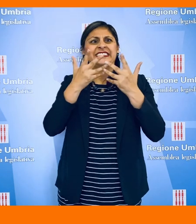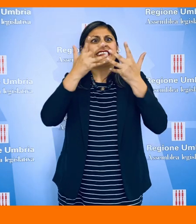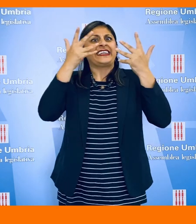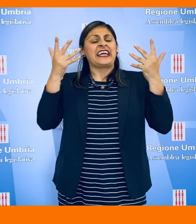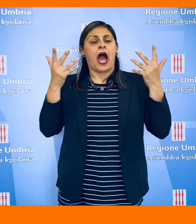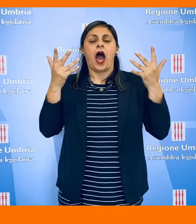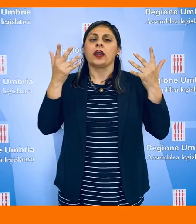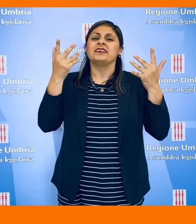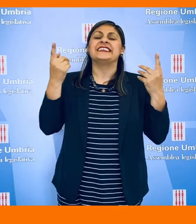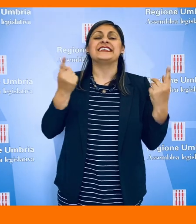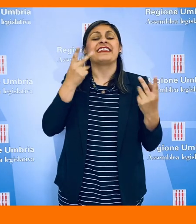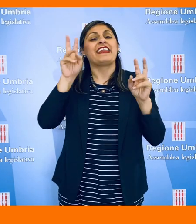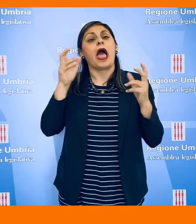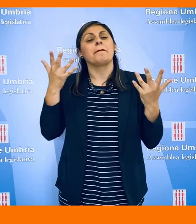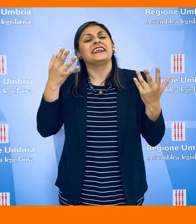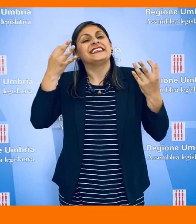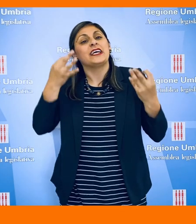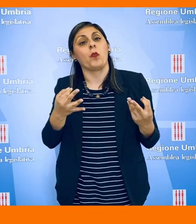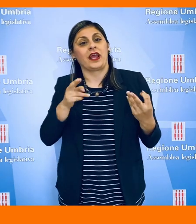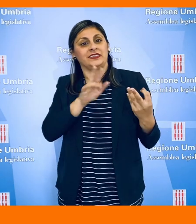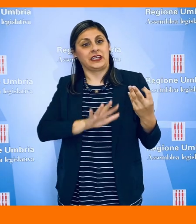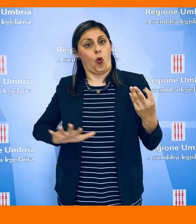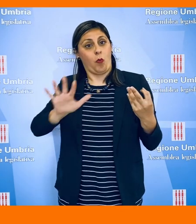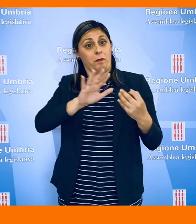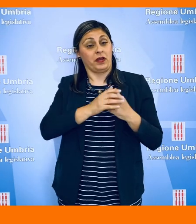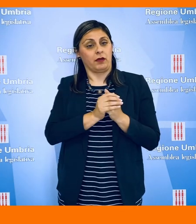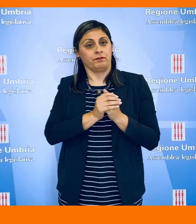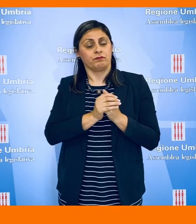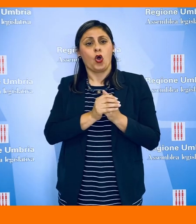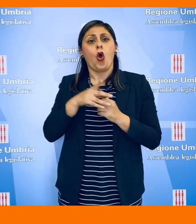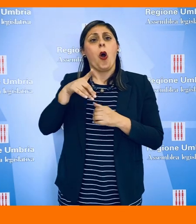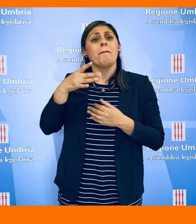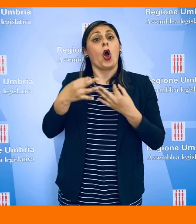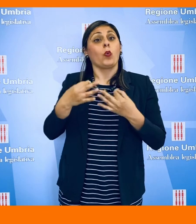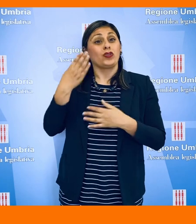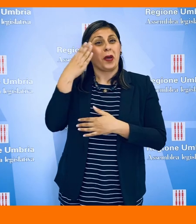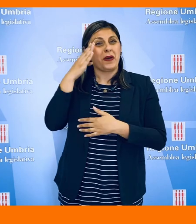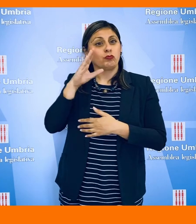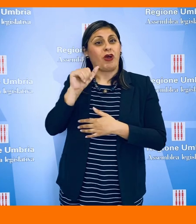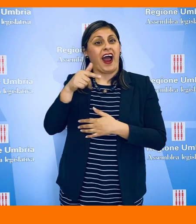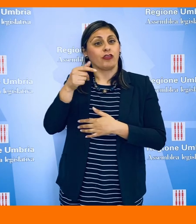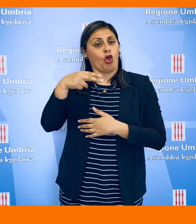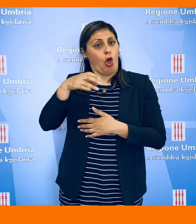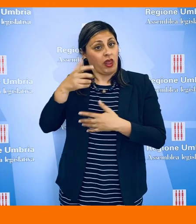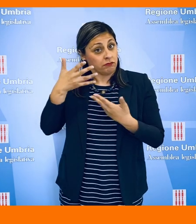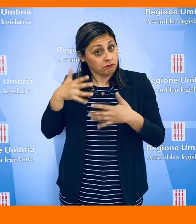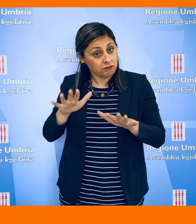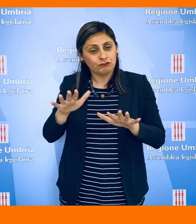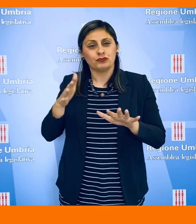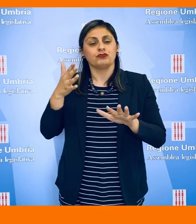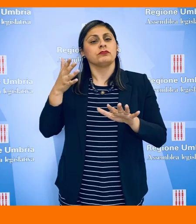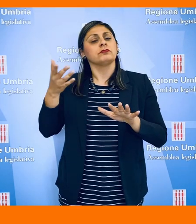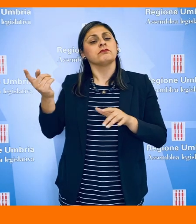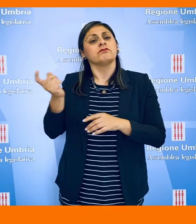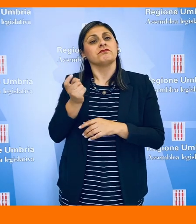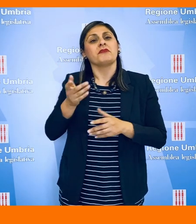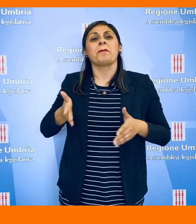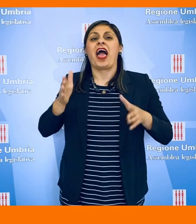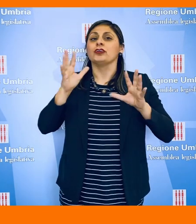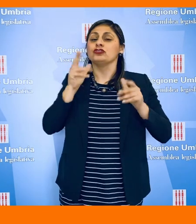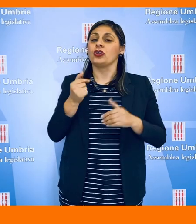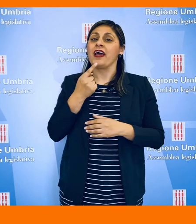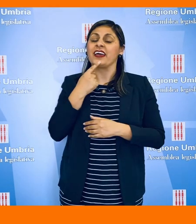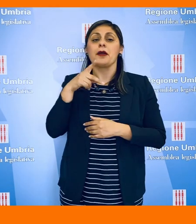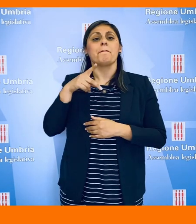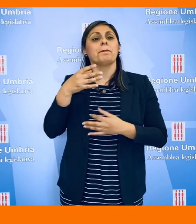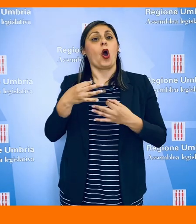della sicurezza in Umbria. Dopo il procuratore di Perugia Raffaele Cantone, ascoltato a Palazzo Cesaroni, quello di